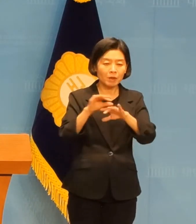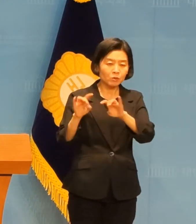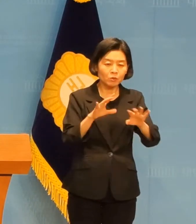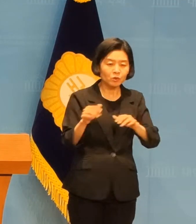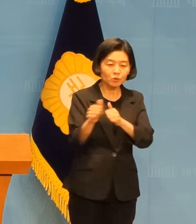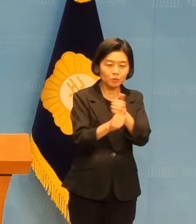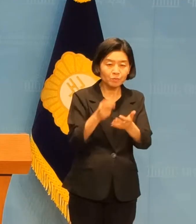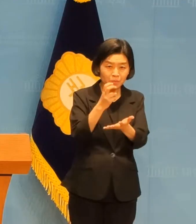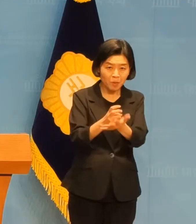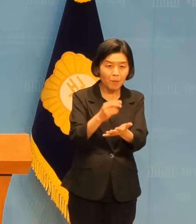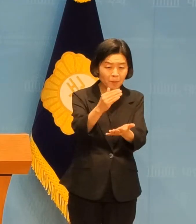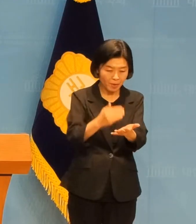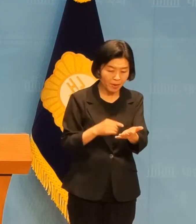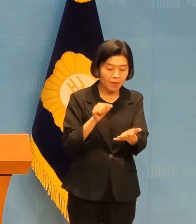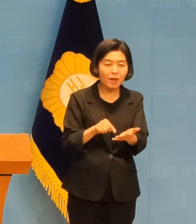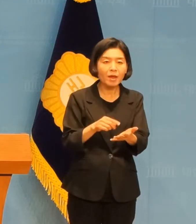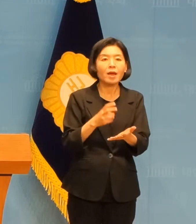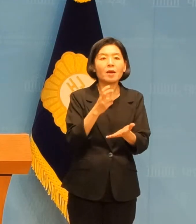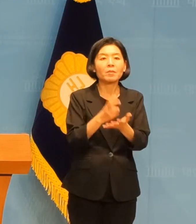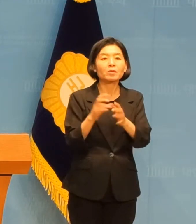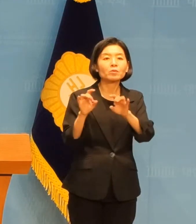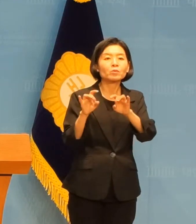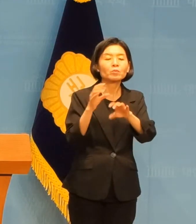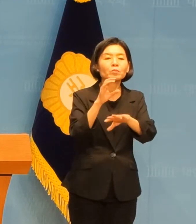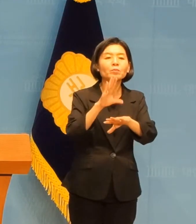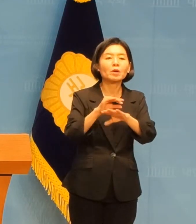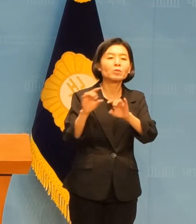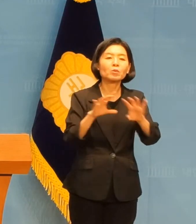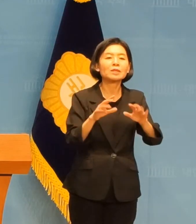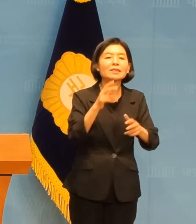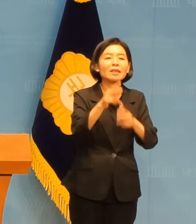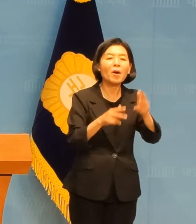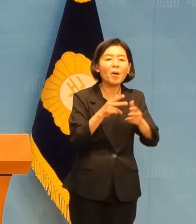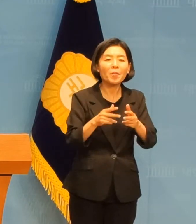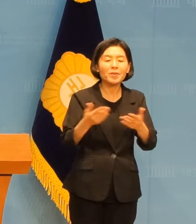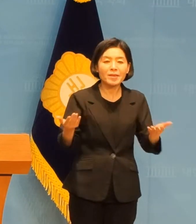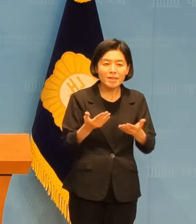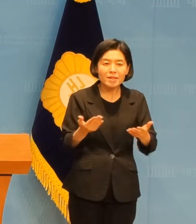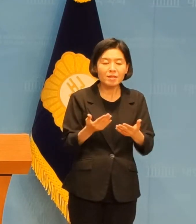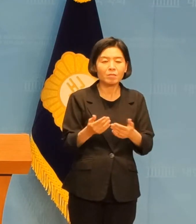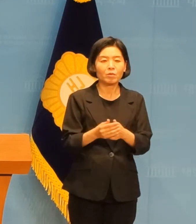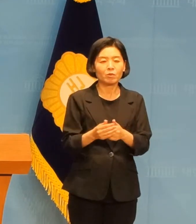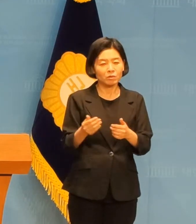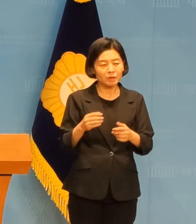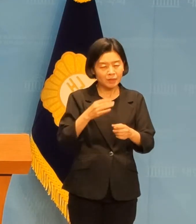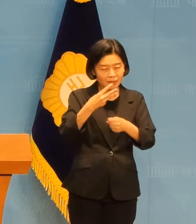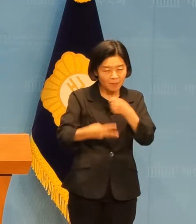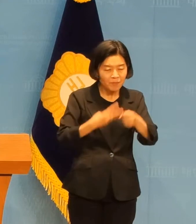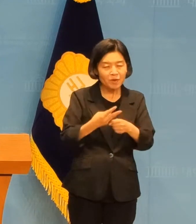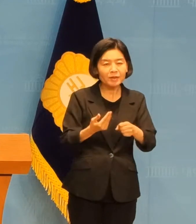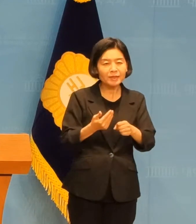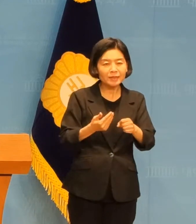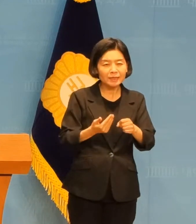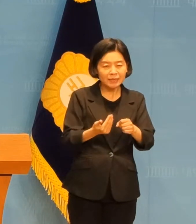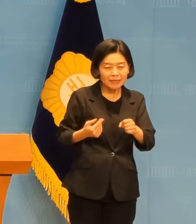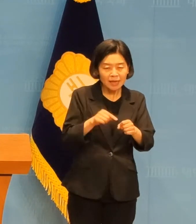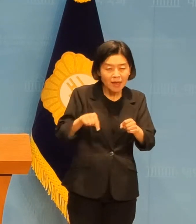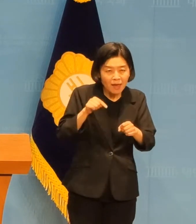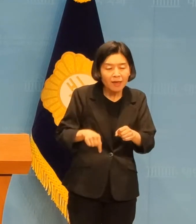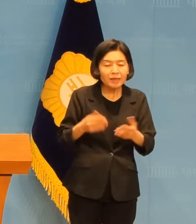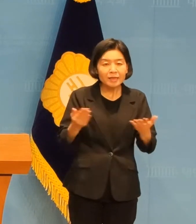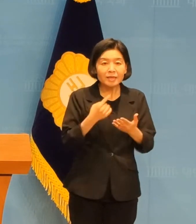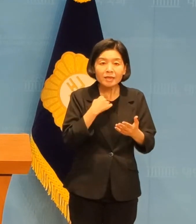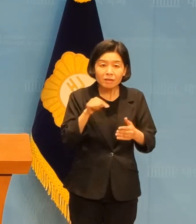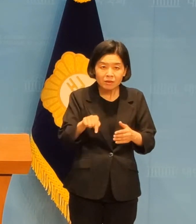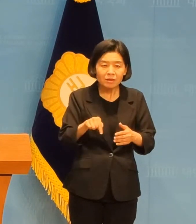따르면 방송통신 관련 사업에 종사하거나 위원 임명 전 3년 이내에 종사했던 사람은